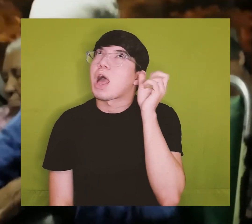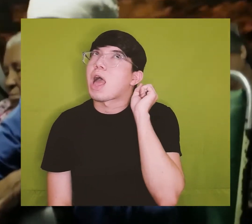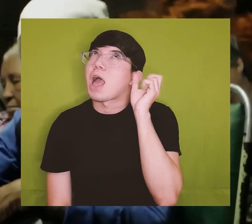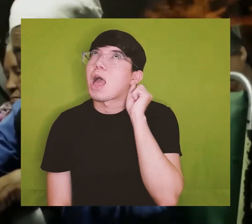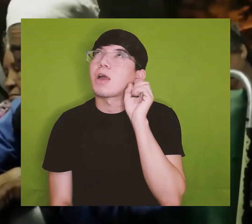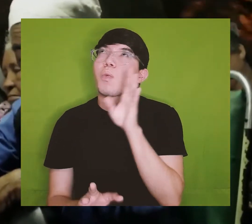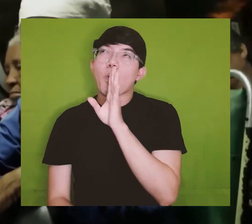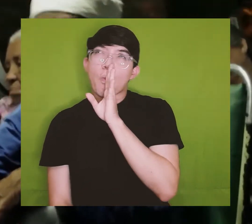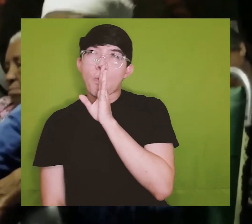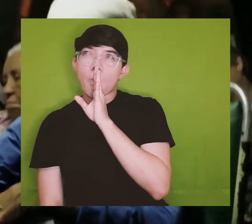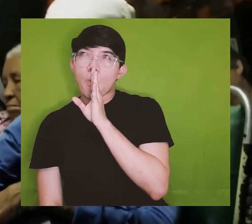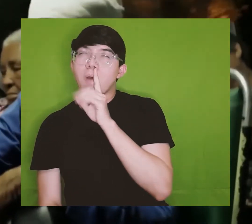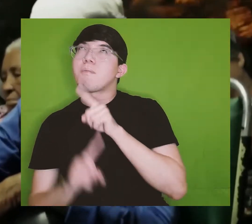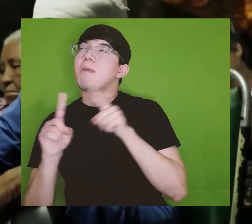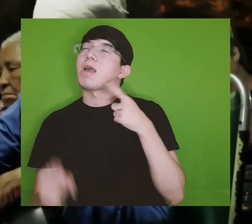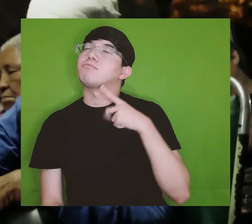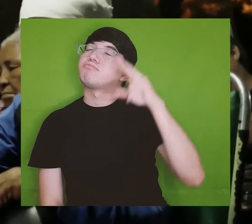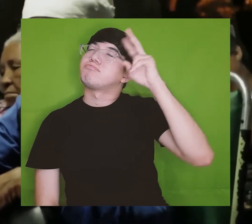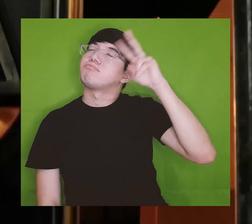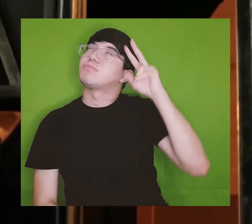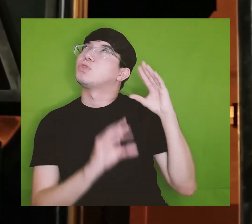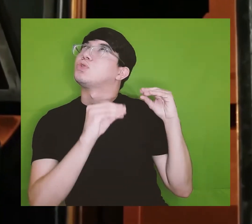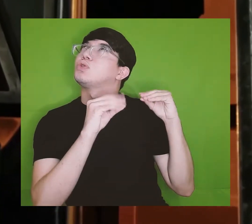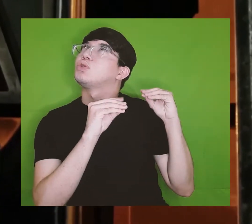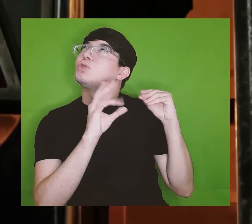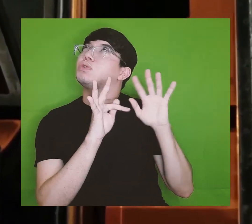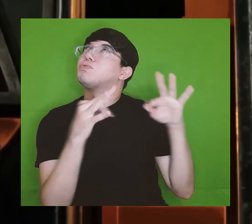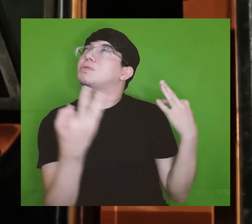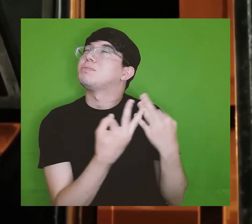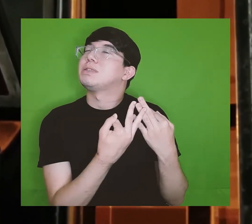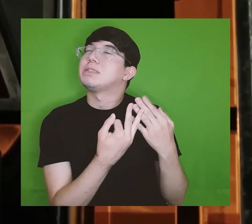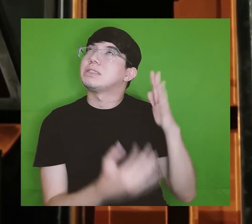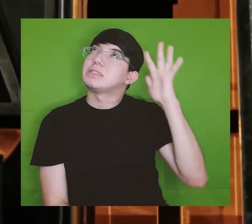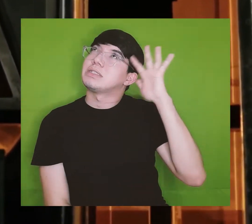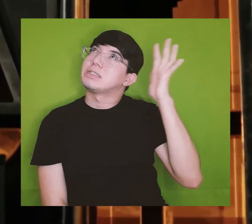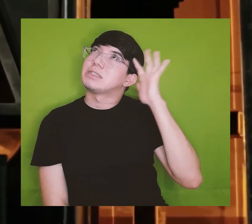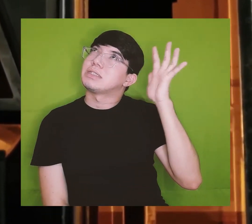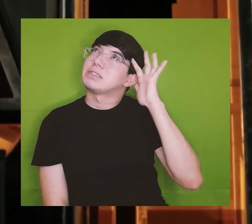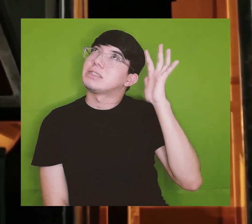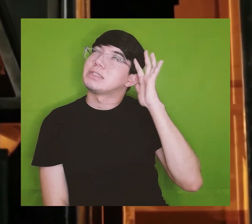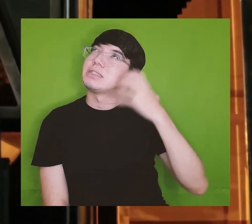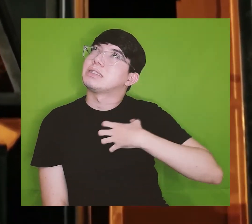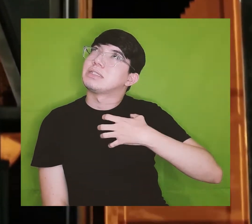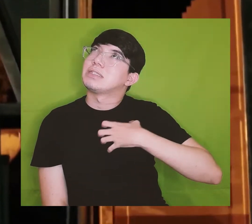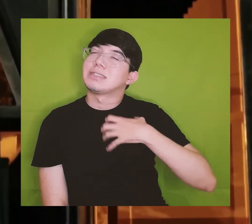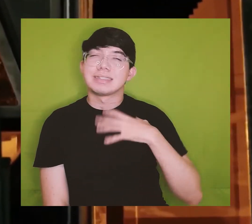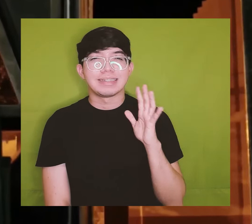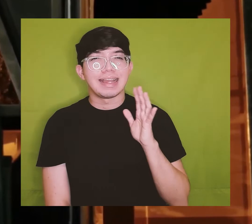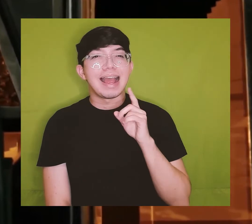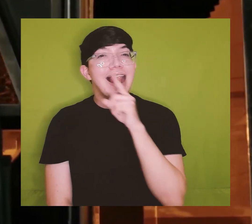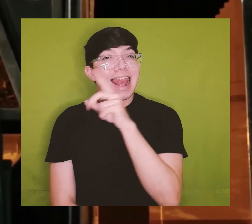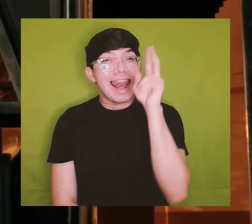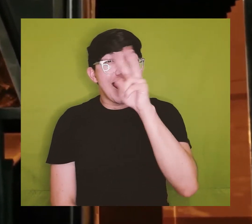som, né? Porque você enquadra a sua família ali, né? Você imagina a sua família conversando. Aquela cena que é uma